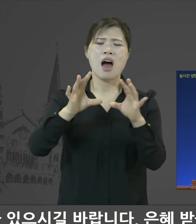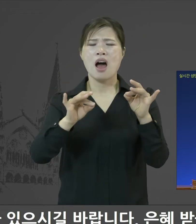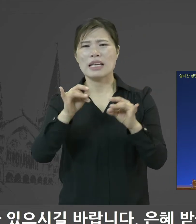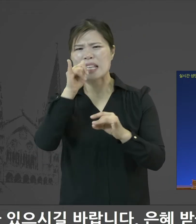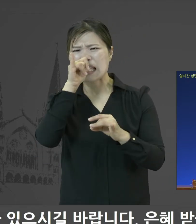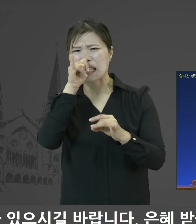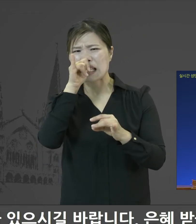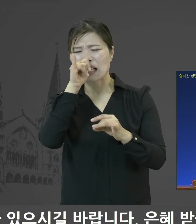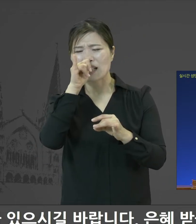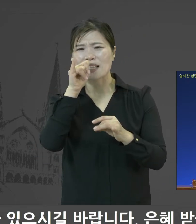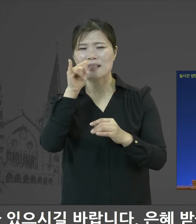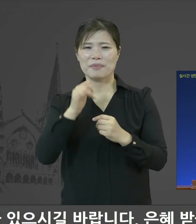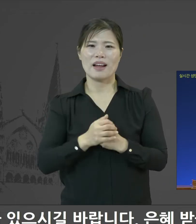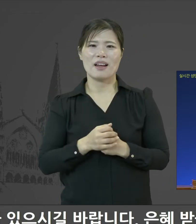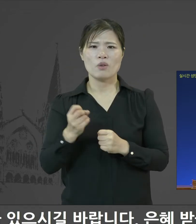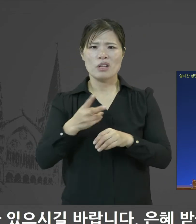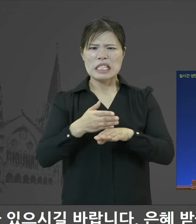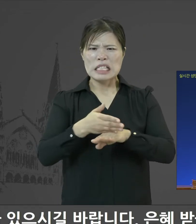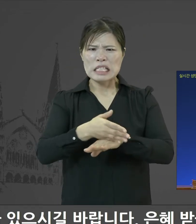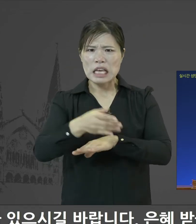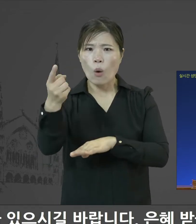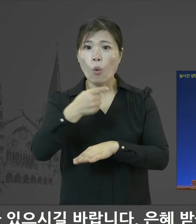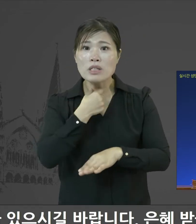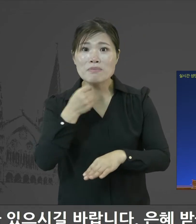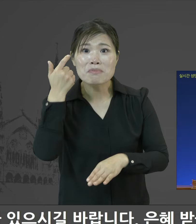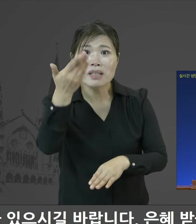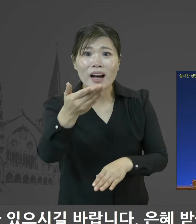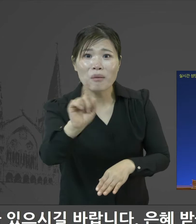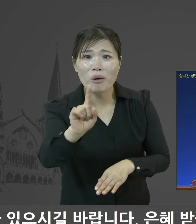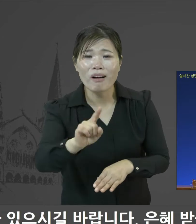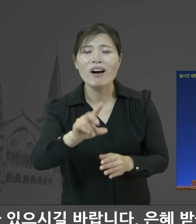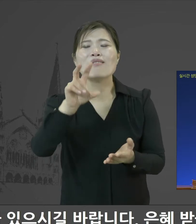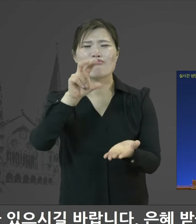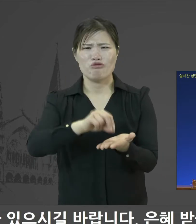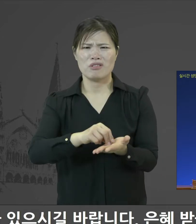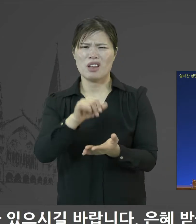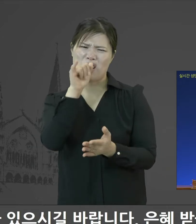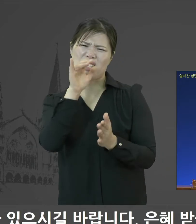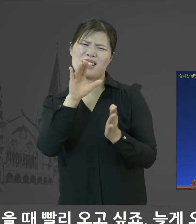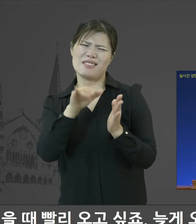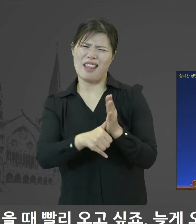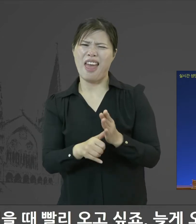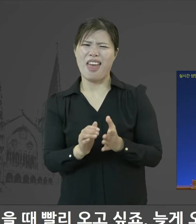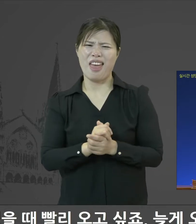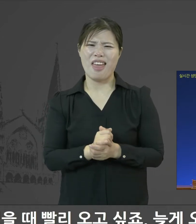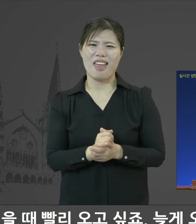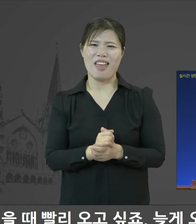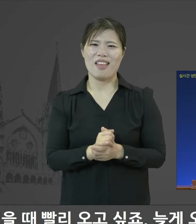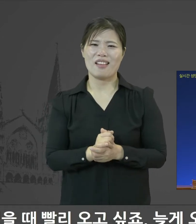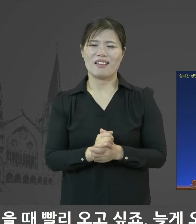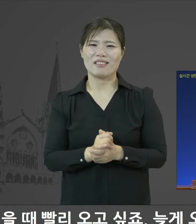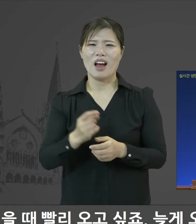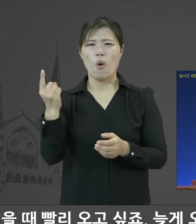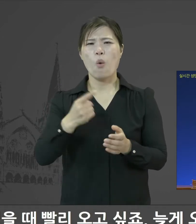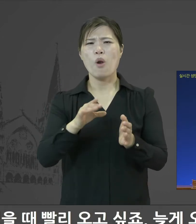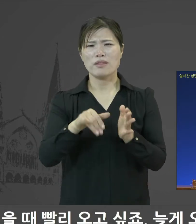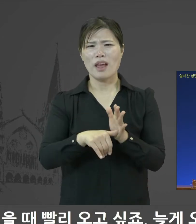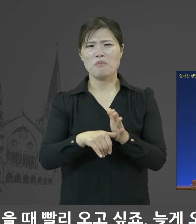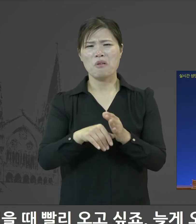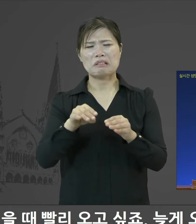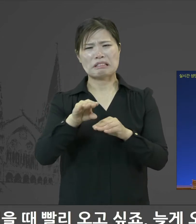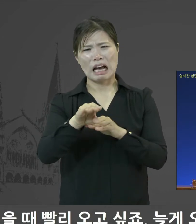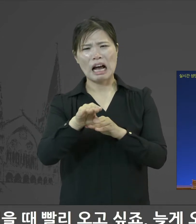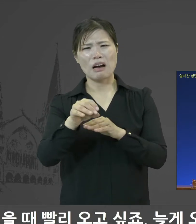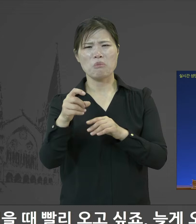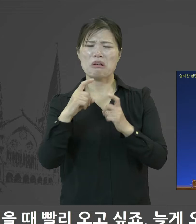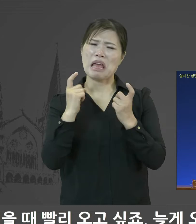늦게 오고 싶은 경우, 어떤 경우입니까? 뭐 문제가 생길 경우가 많아요. 물론 밖에 오는 과정 속에서 어려움이 있고 개인적인